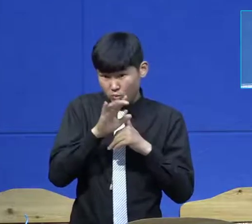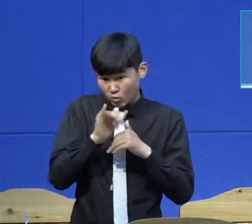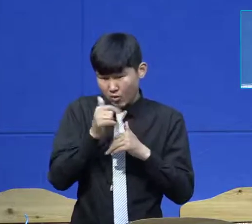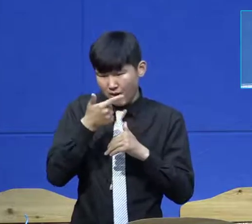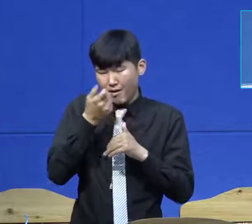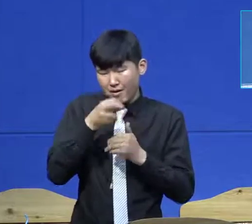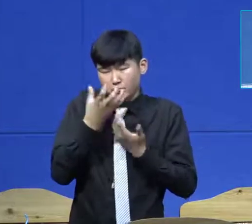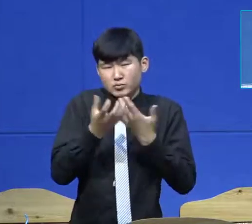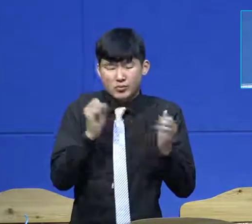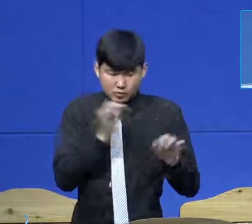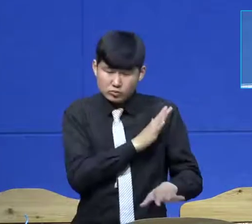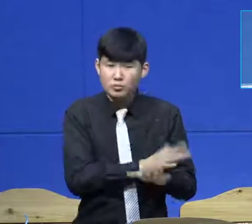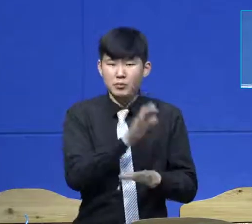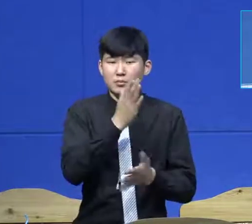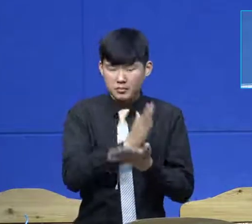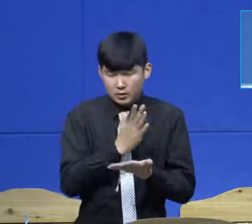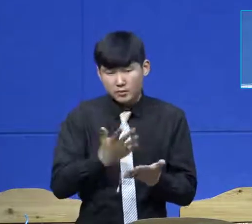байна.